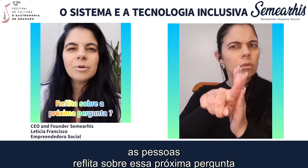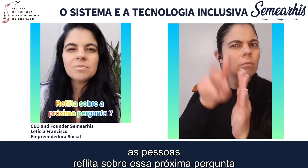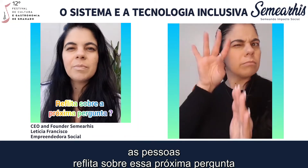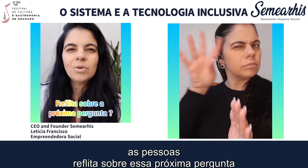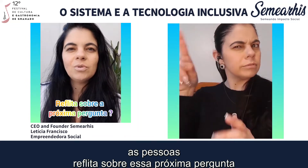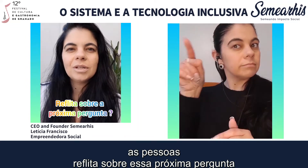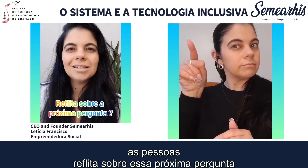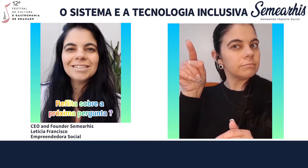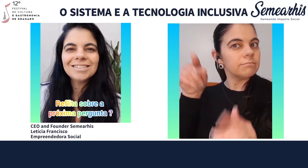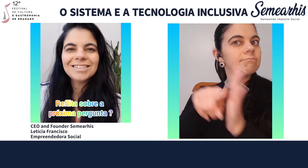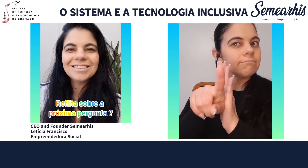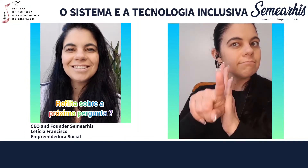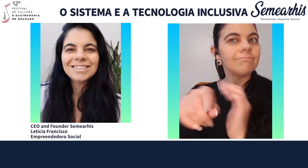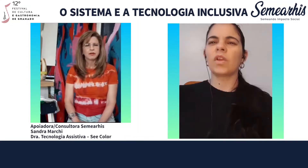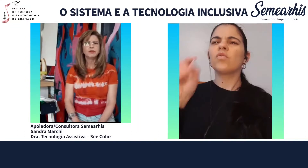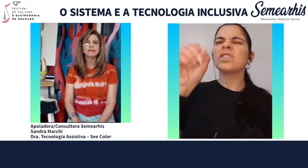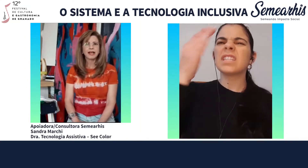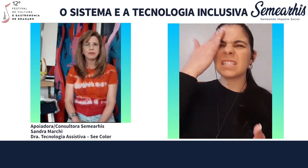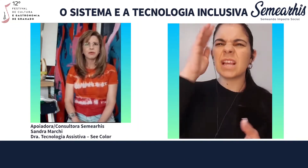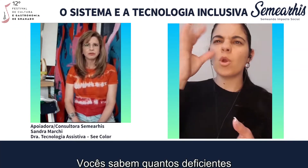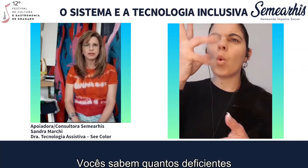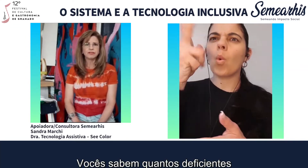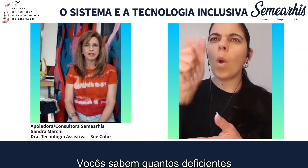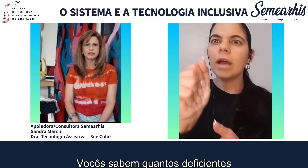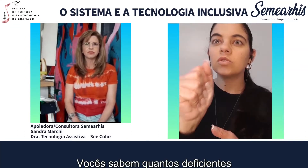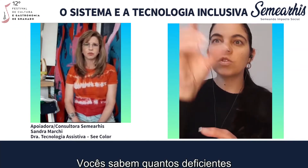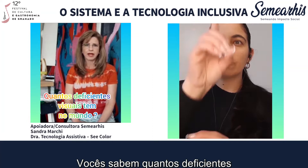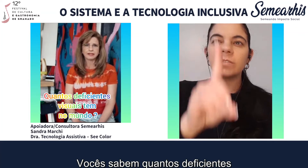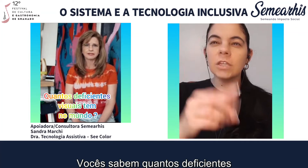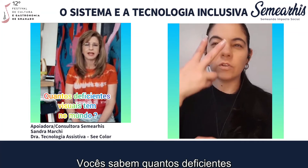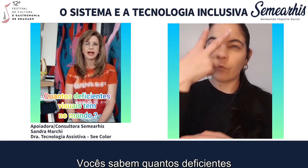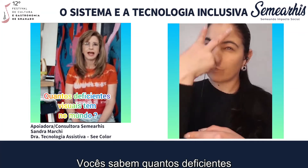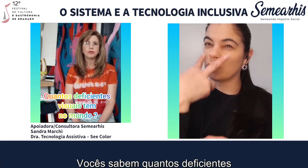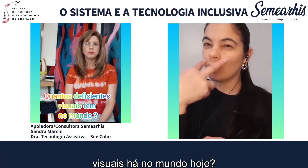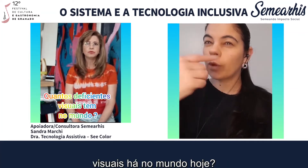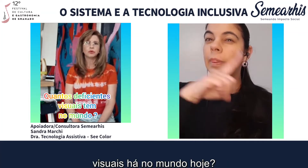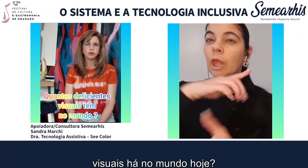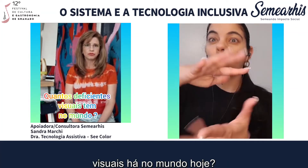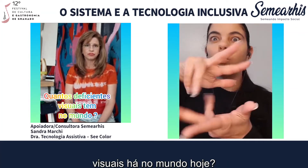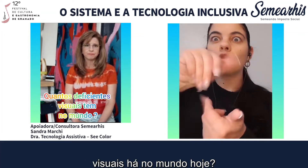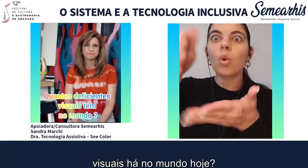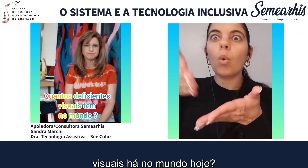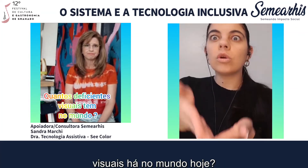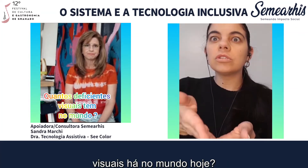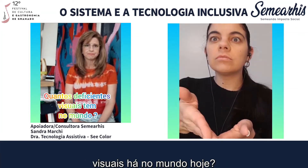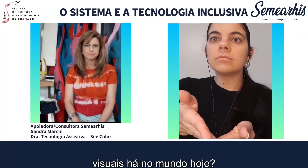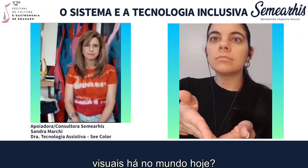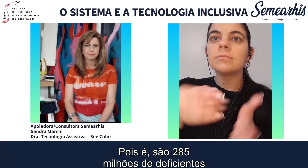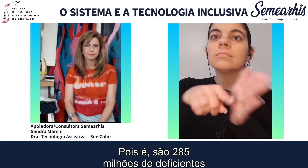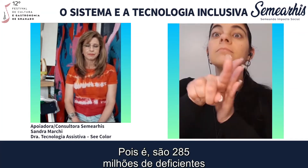essa próxima pergunta. Vocês sabem quantos deficientes visuais há no mundo hoje?